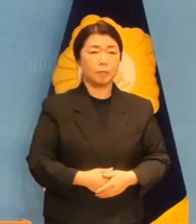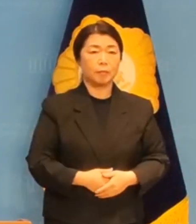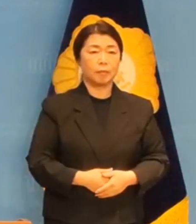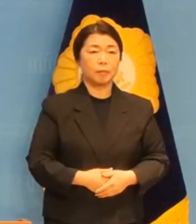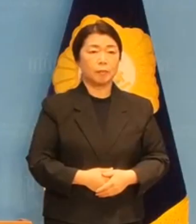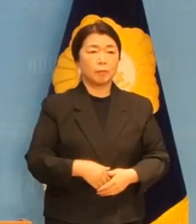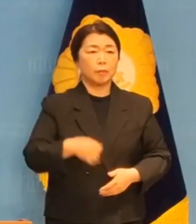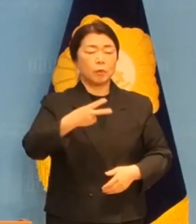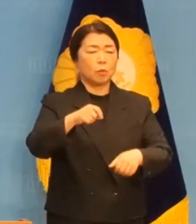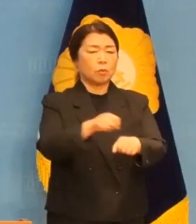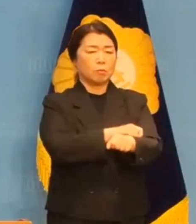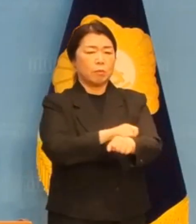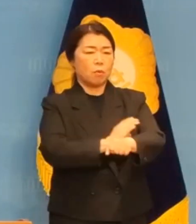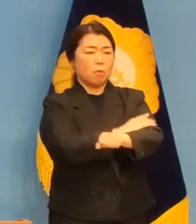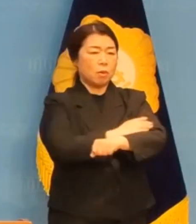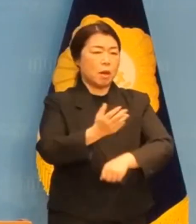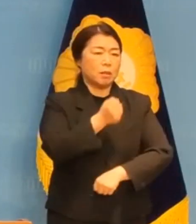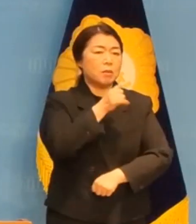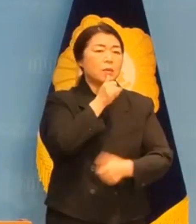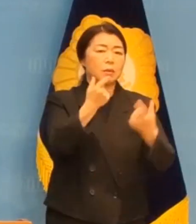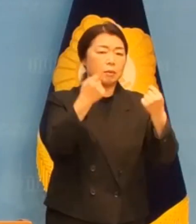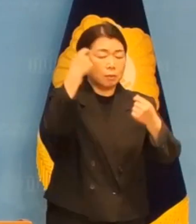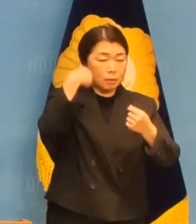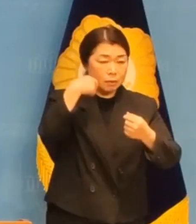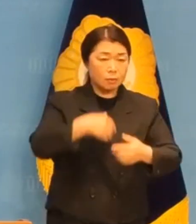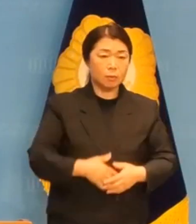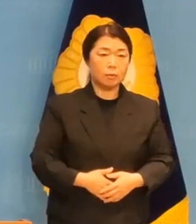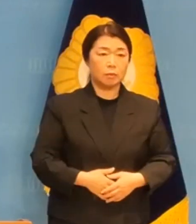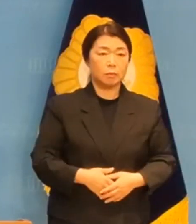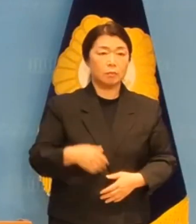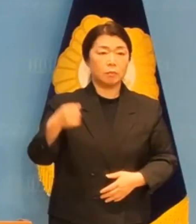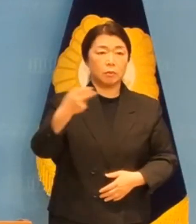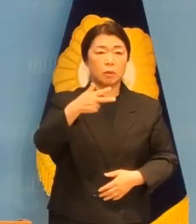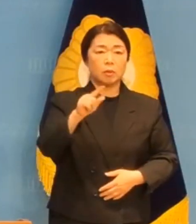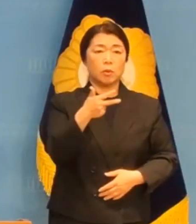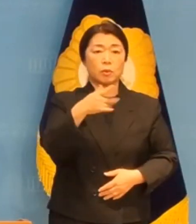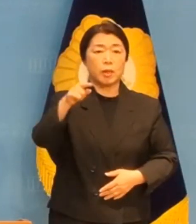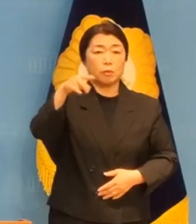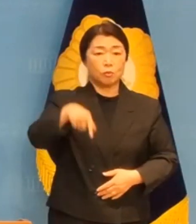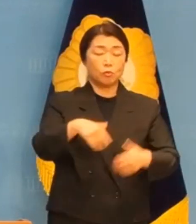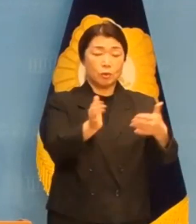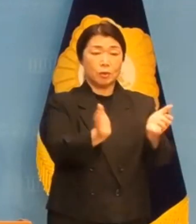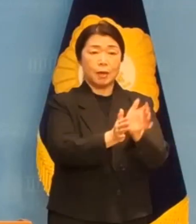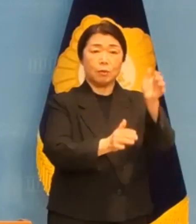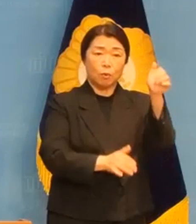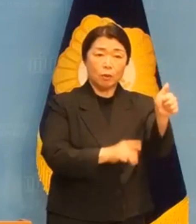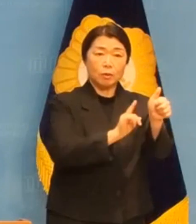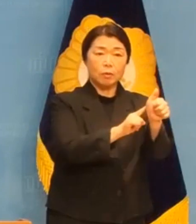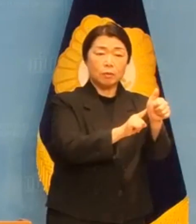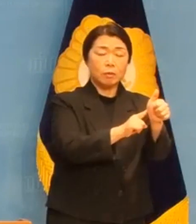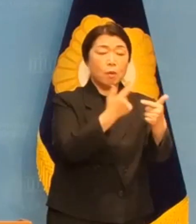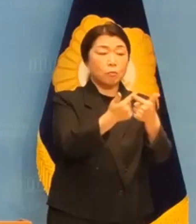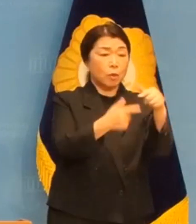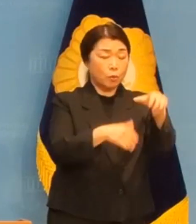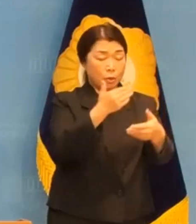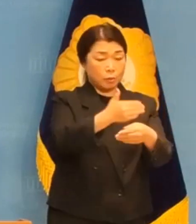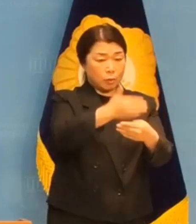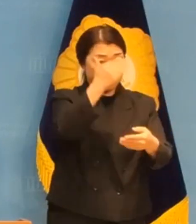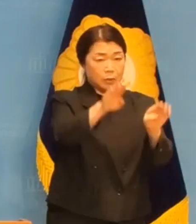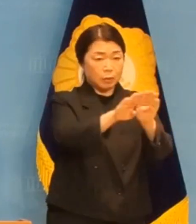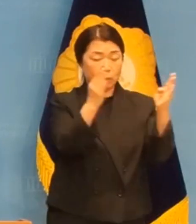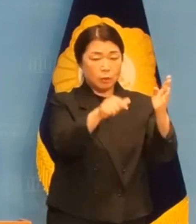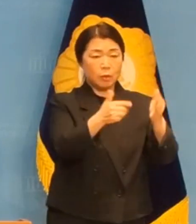게다가 전재수 전 장관은 2018년 9월 9일 부산에서 열린 통일교 행사 참석 의혹이 제기되자